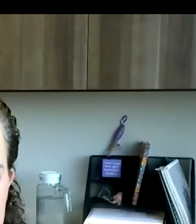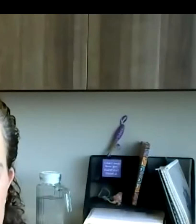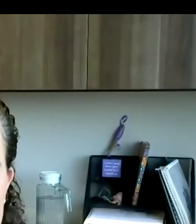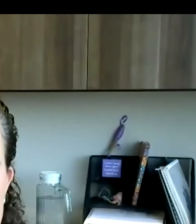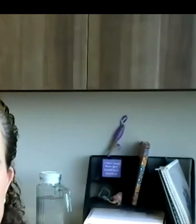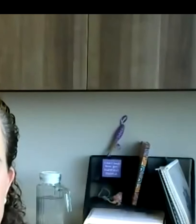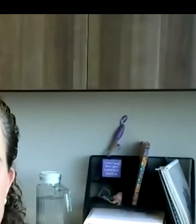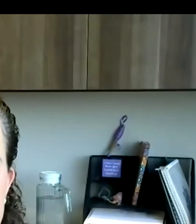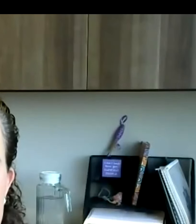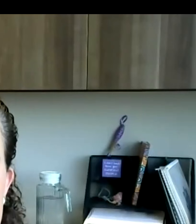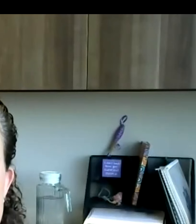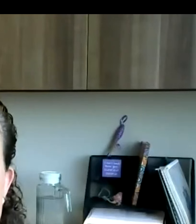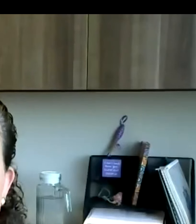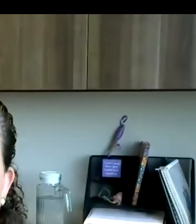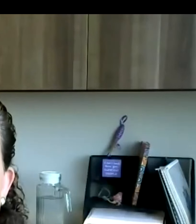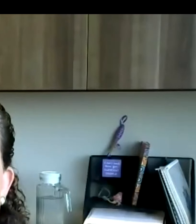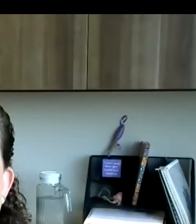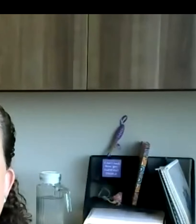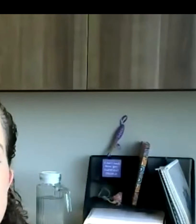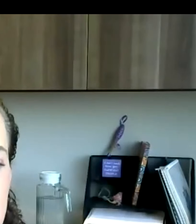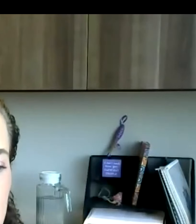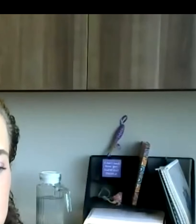principio de licitud,